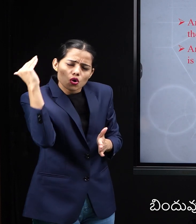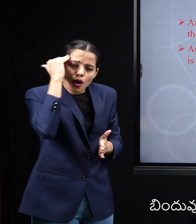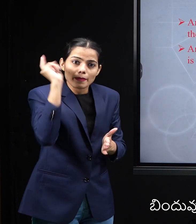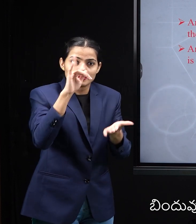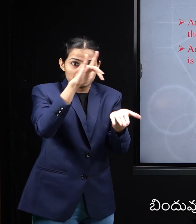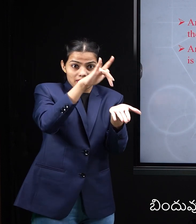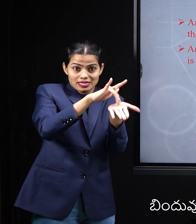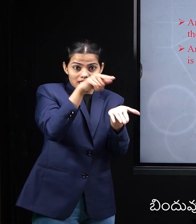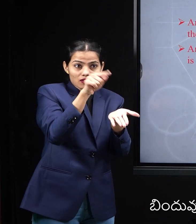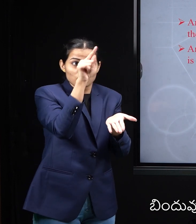సెంటర్ అంటారు.